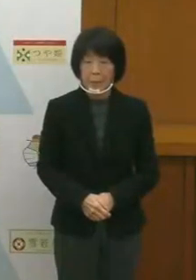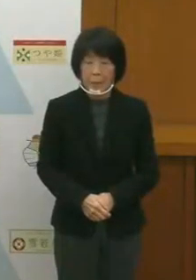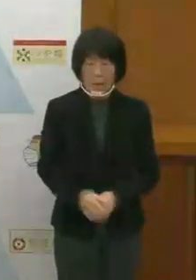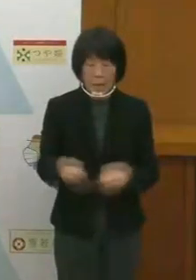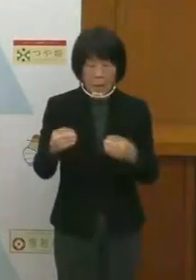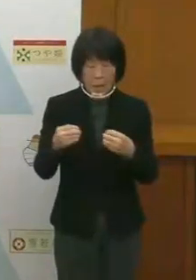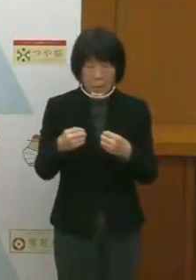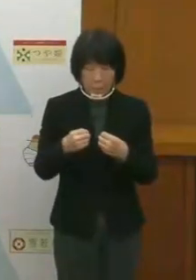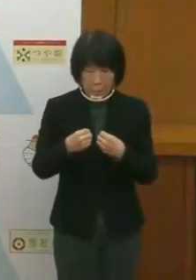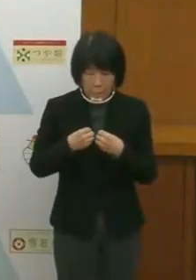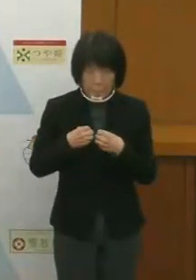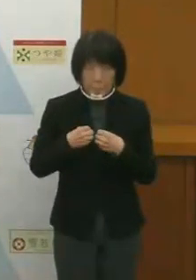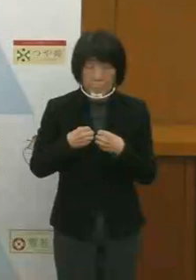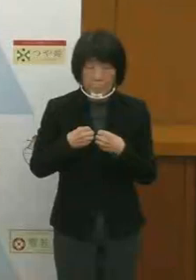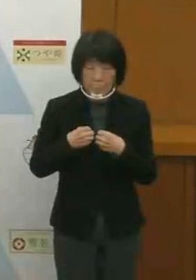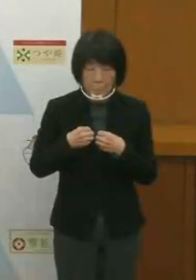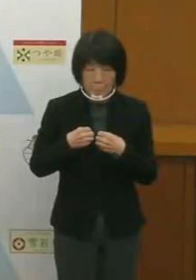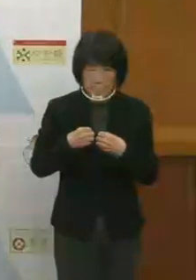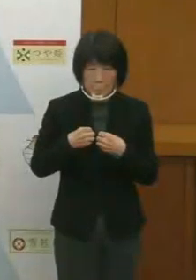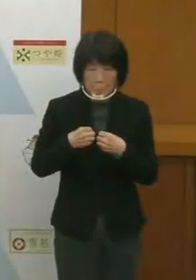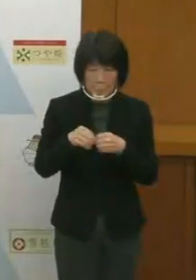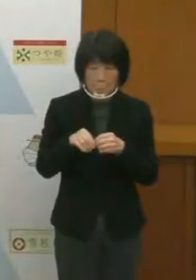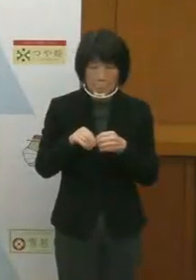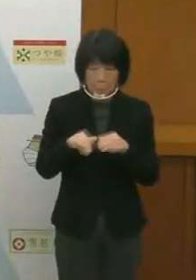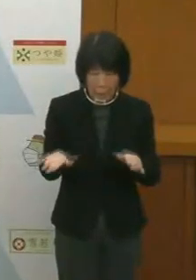感染の地域ですけれども、